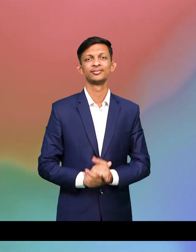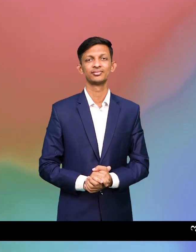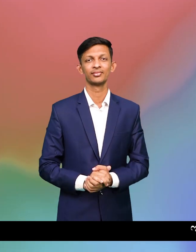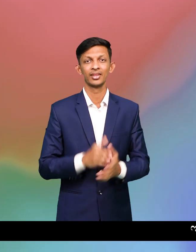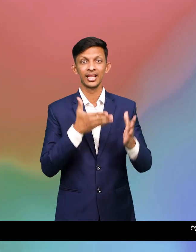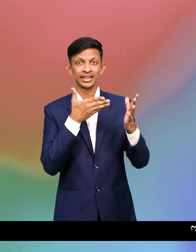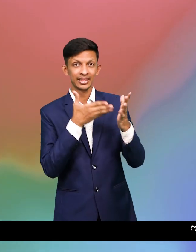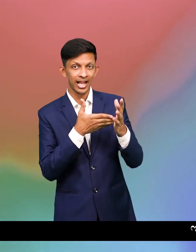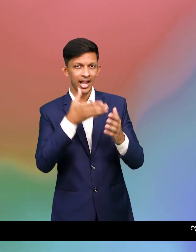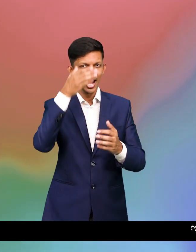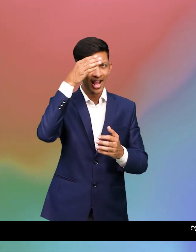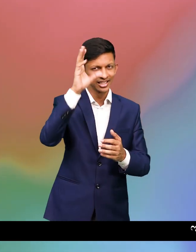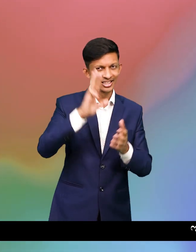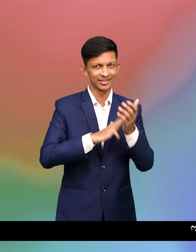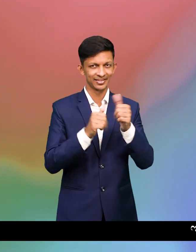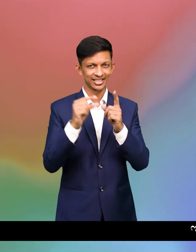ಇದು ಇಂದಿನ ಪಾಠದ ಪರಿಕಲ್ಪನೆಯ ನಕ್ಷೆ.